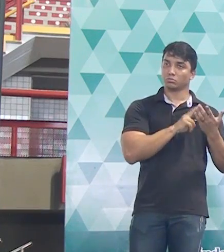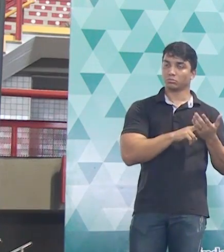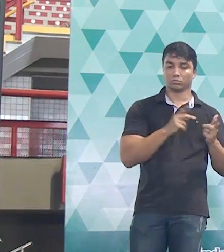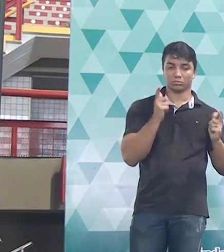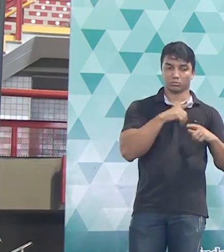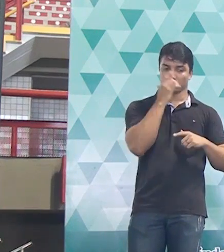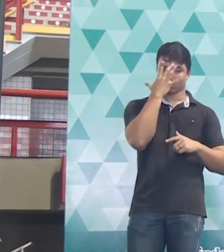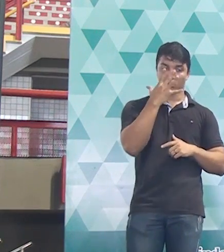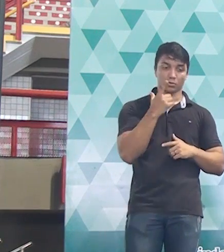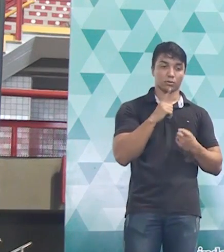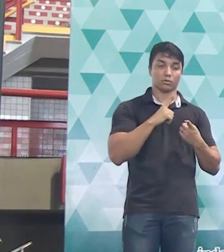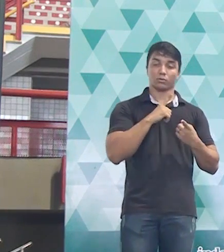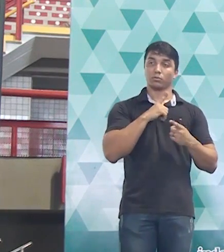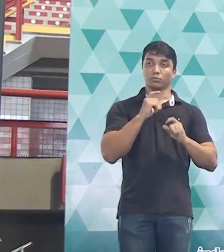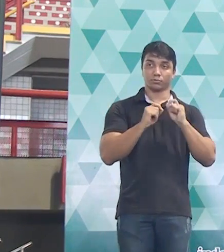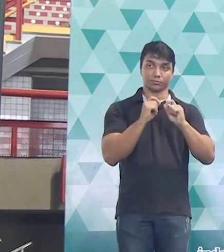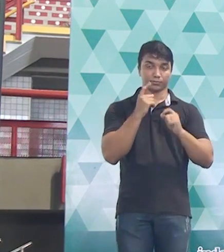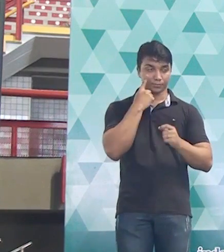esforço.